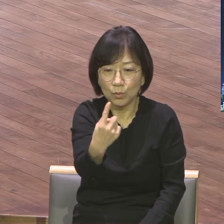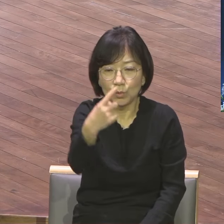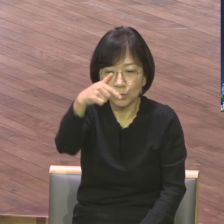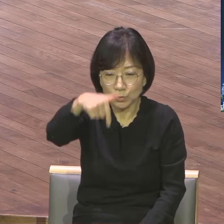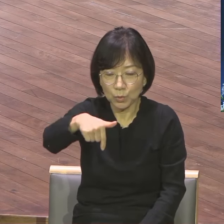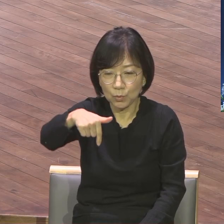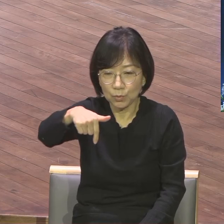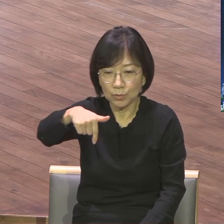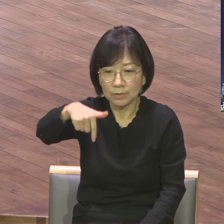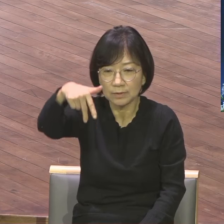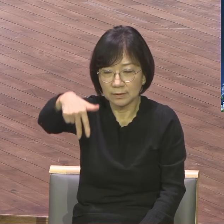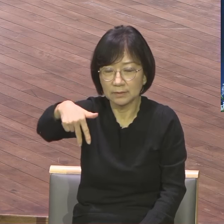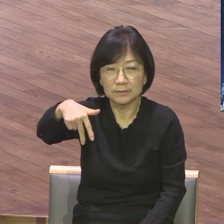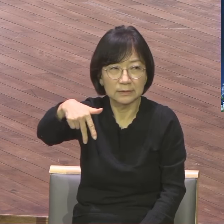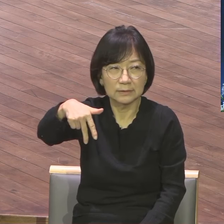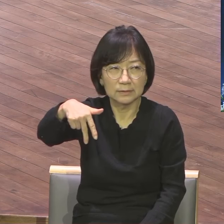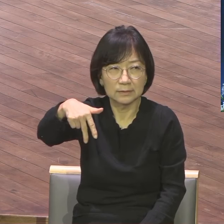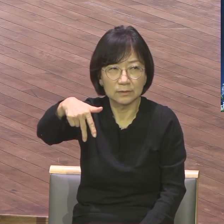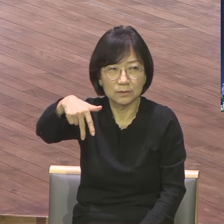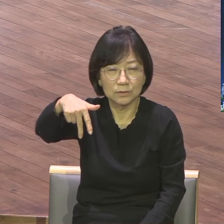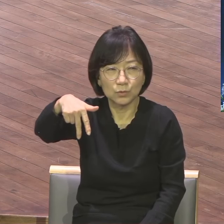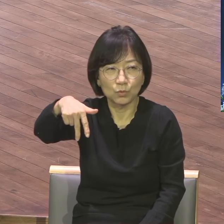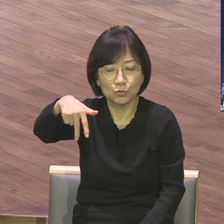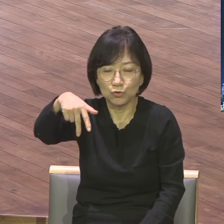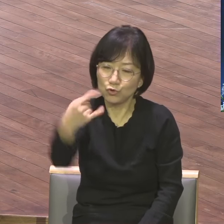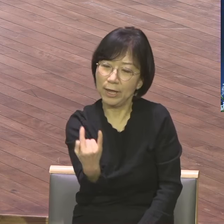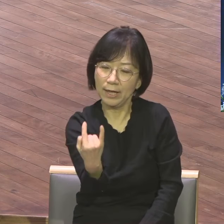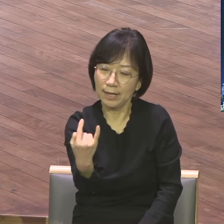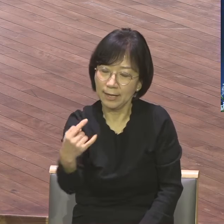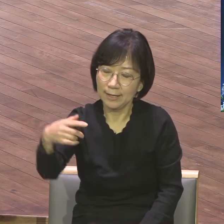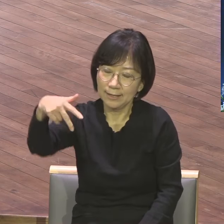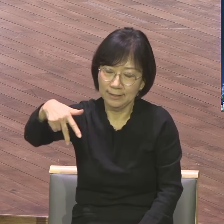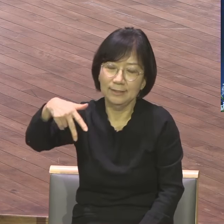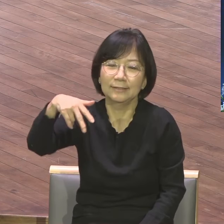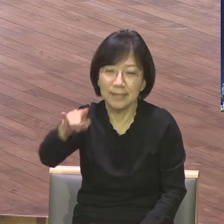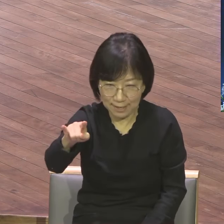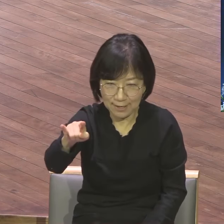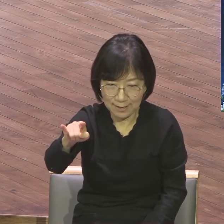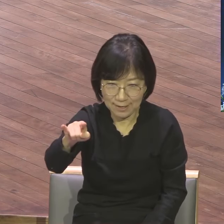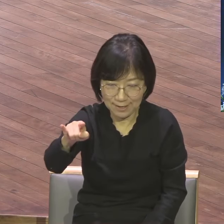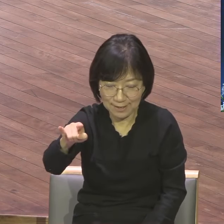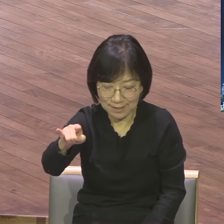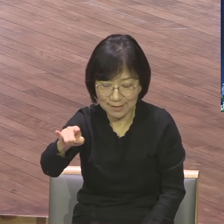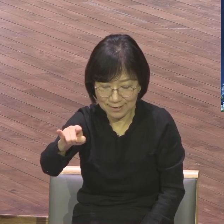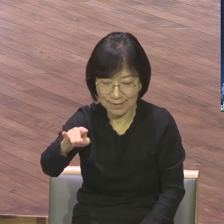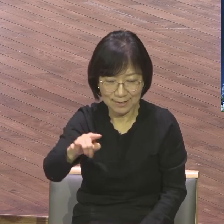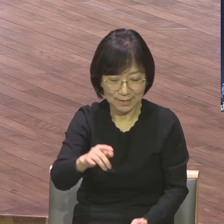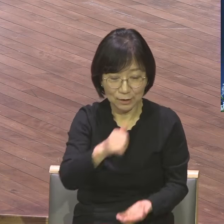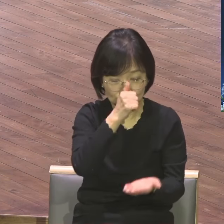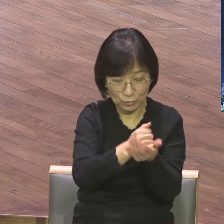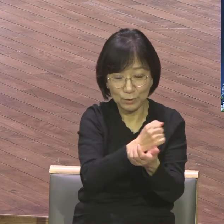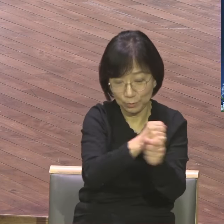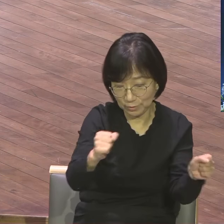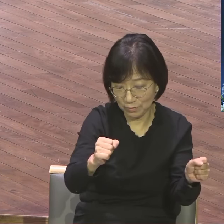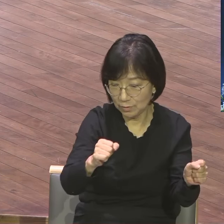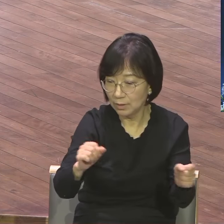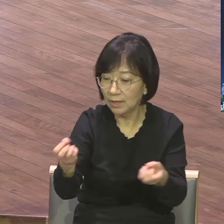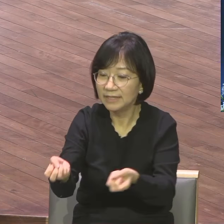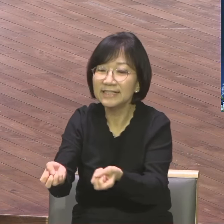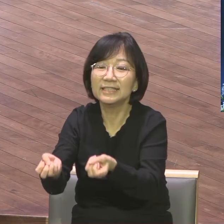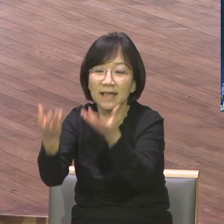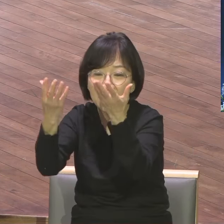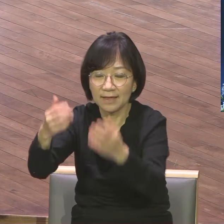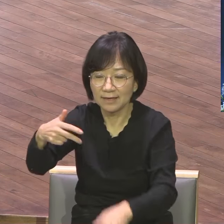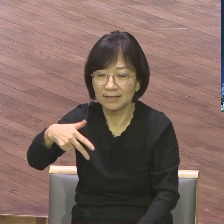갚을 속자예요. 그런데 중요한 것이 율법을 통해 죄를 깨닫고 번제단에서 죄사함을 받으면 되는데